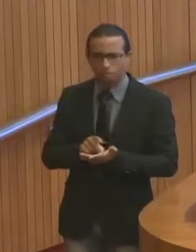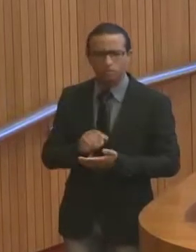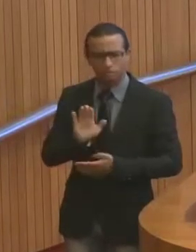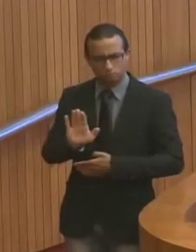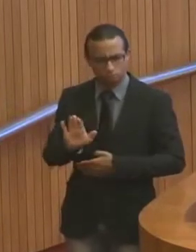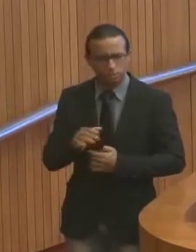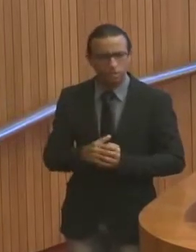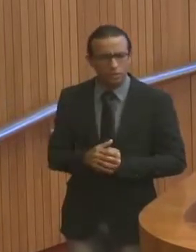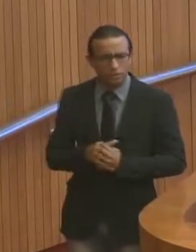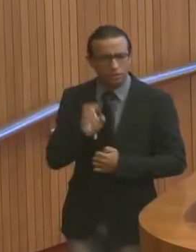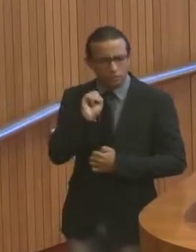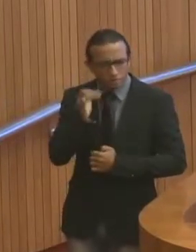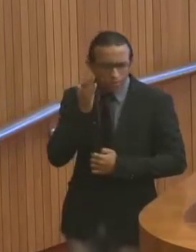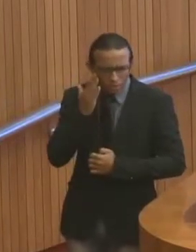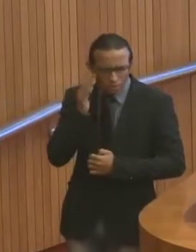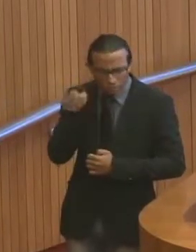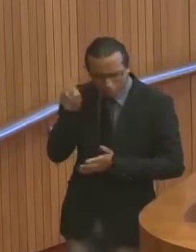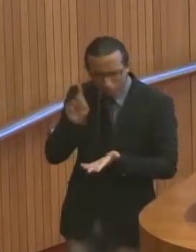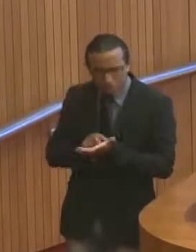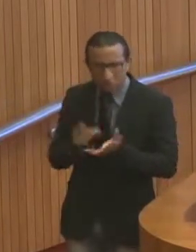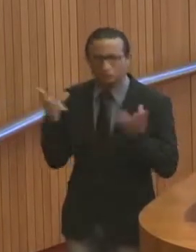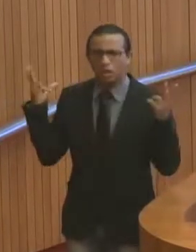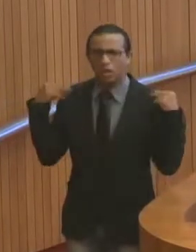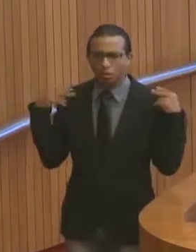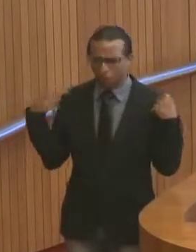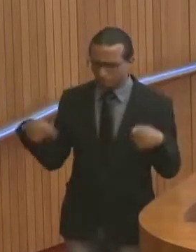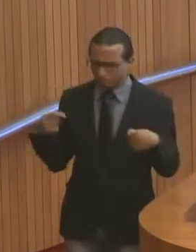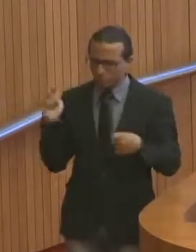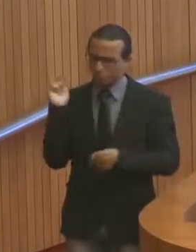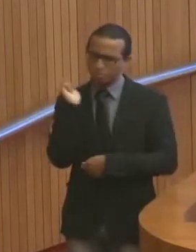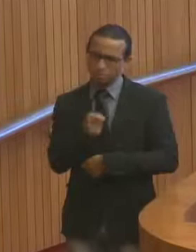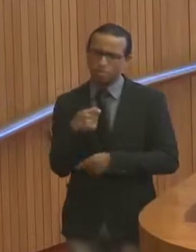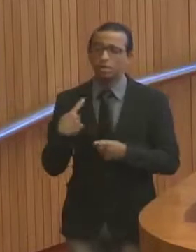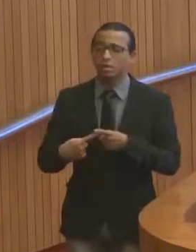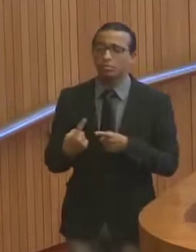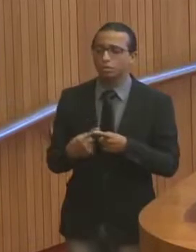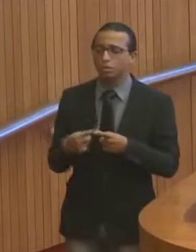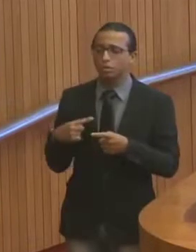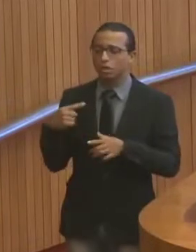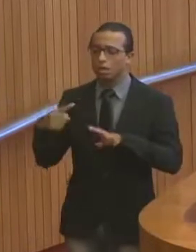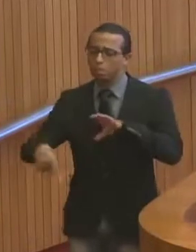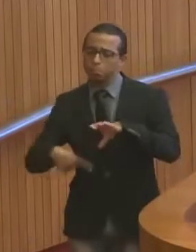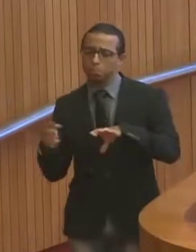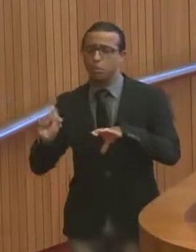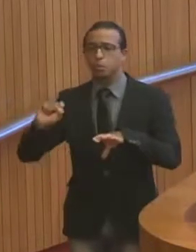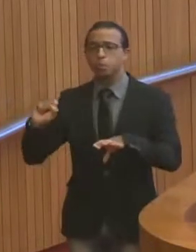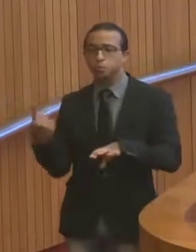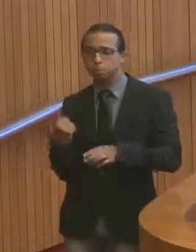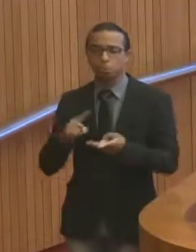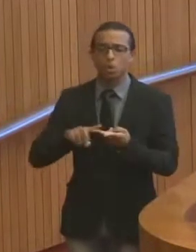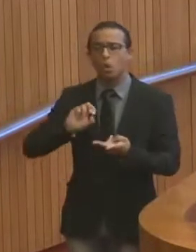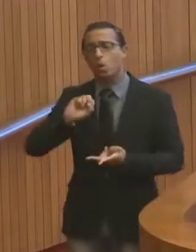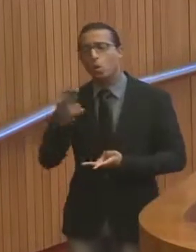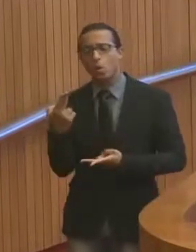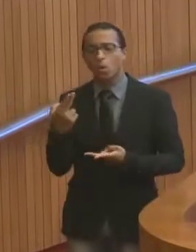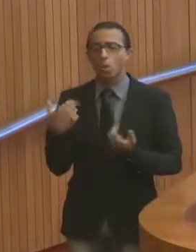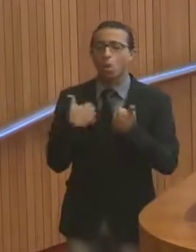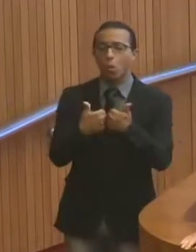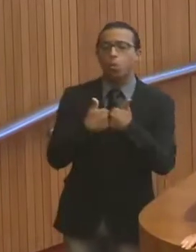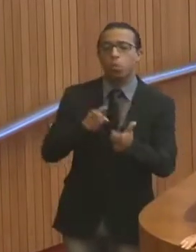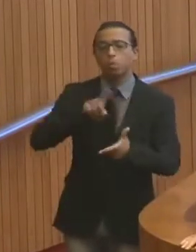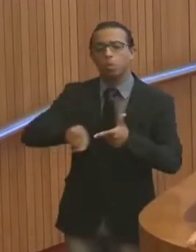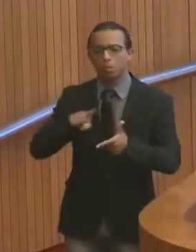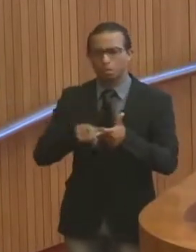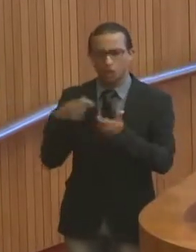é verdade que os motoristas têm que pagar porque o pneu fura, tem que pagar porque o ônibus dá problema de uma